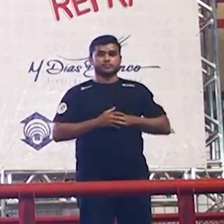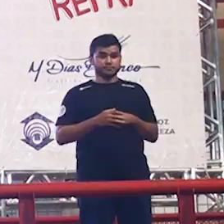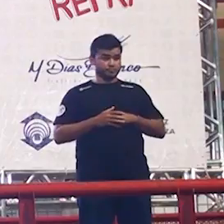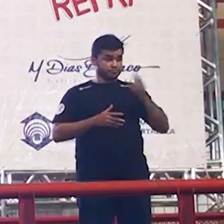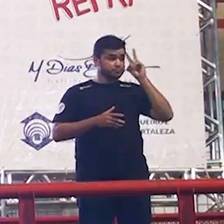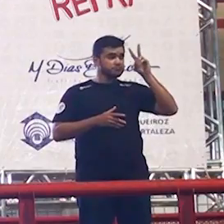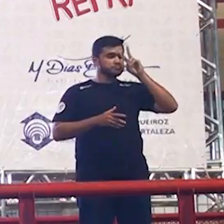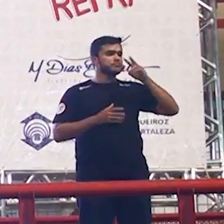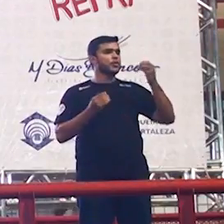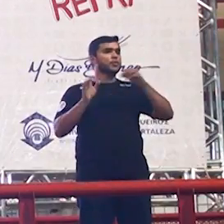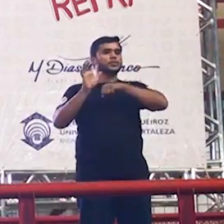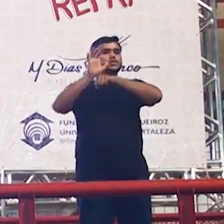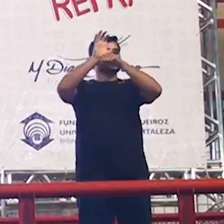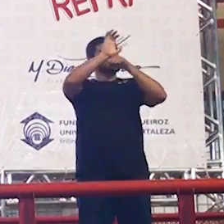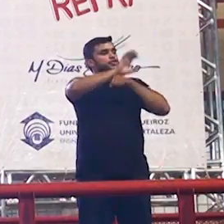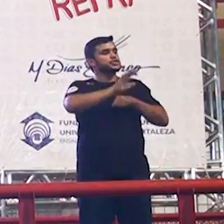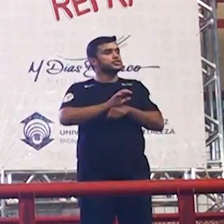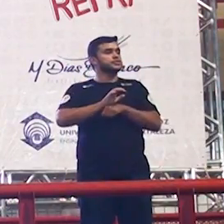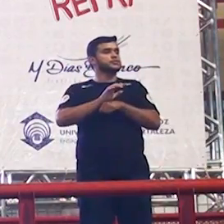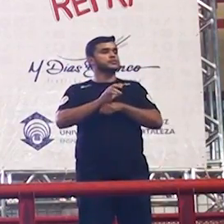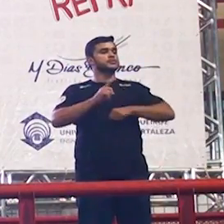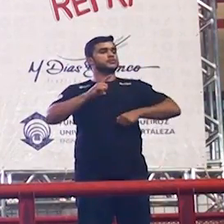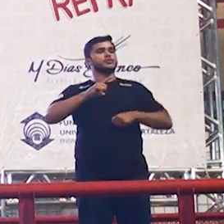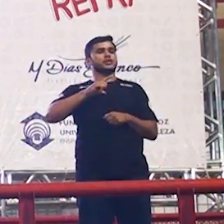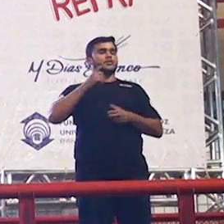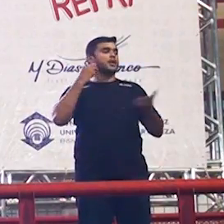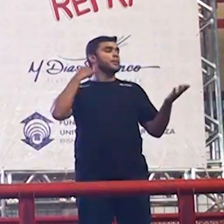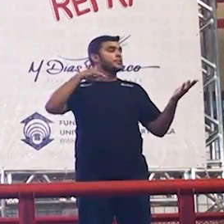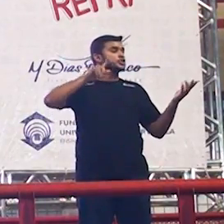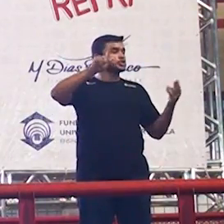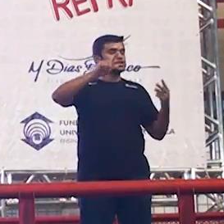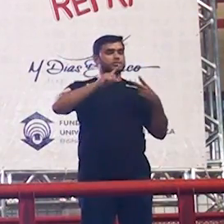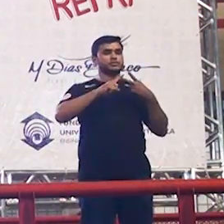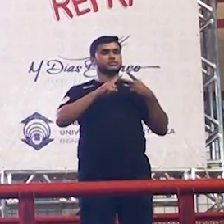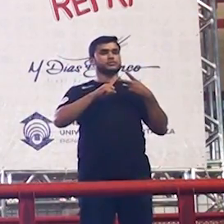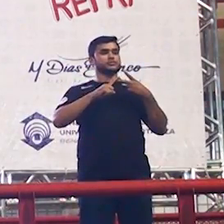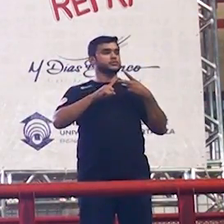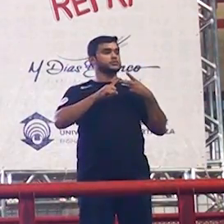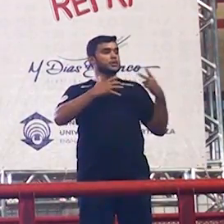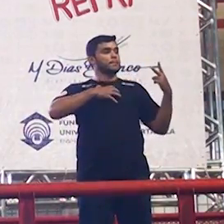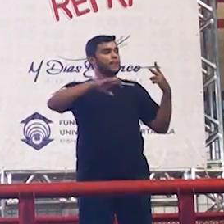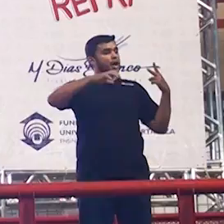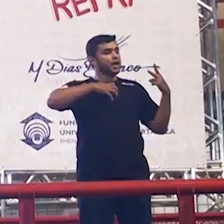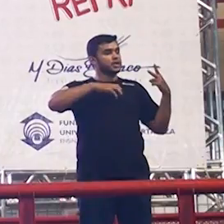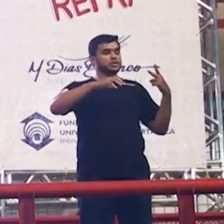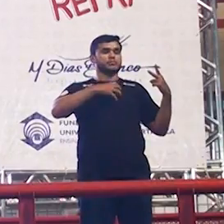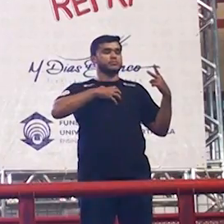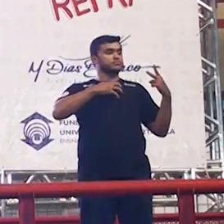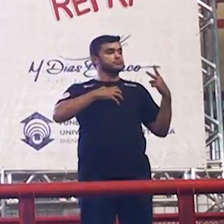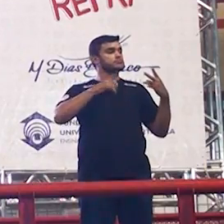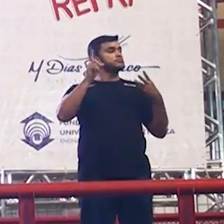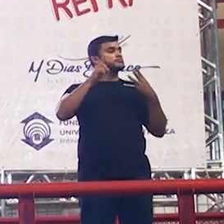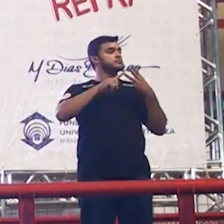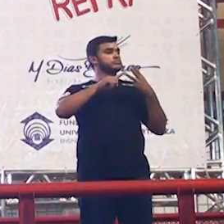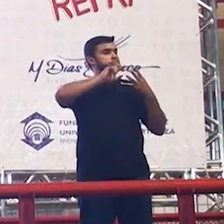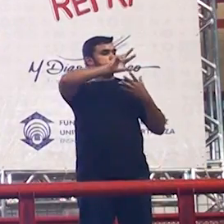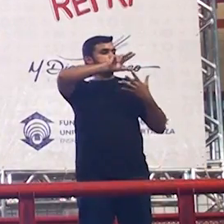seja, a Inconfidência Mineira, a Conjuração Baiana, tá